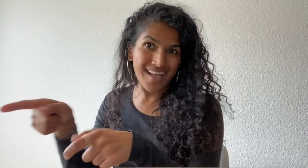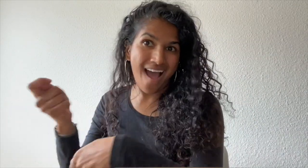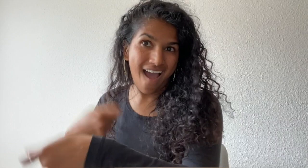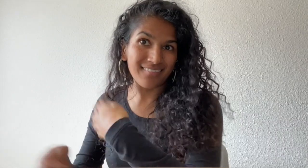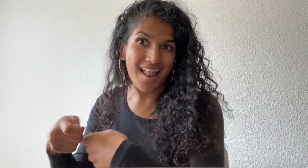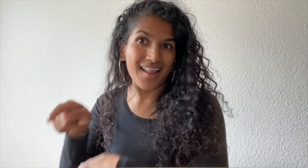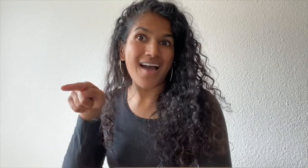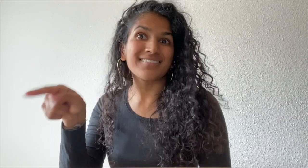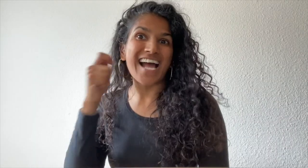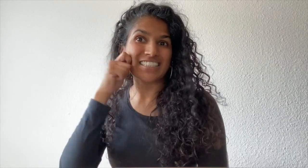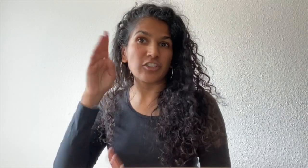Mensch.